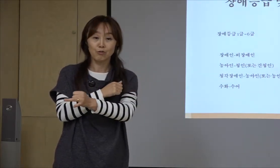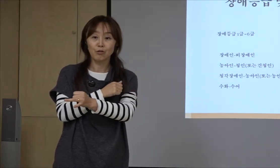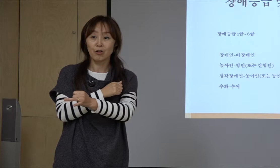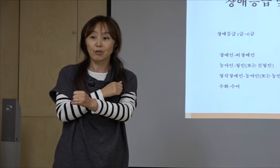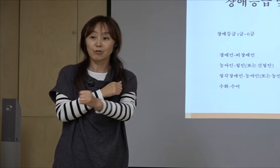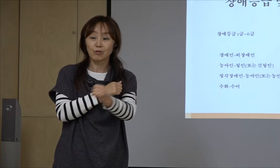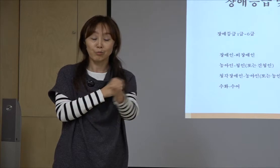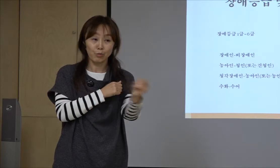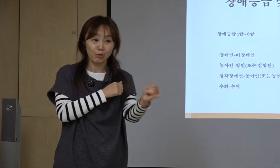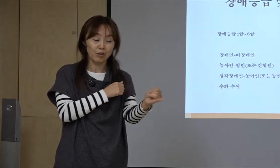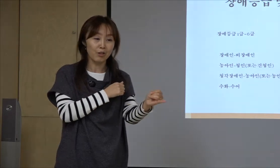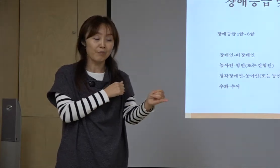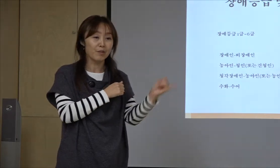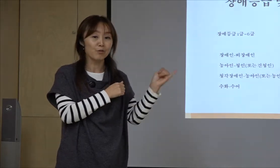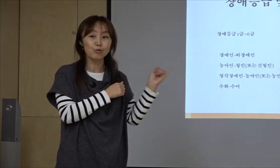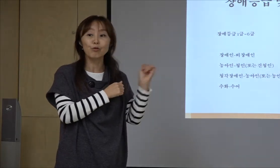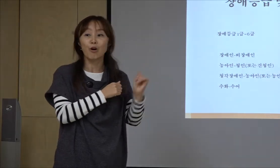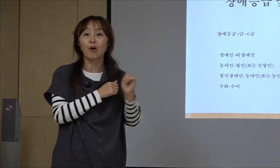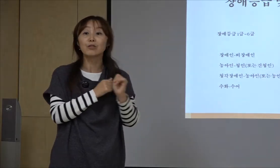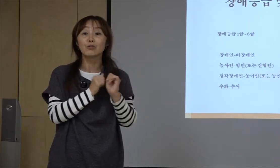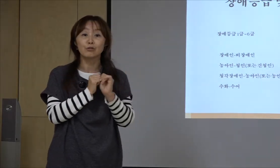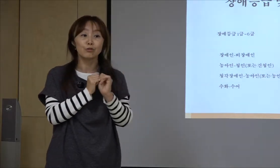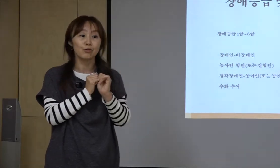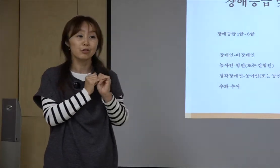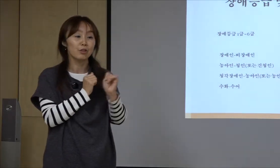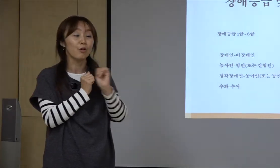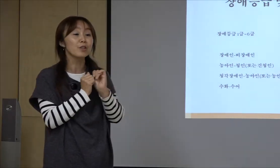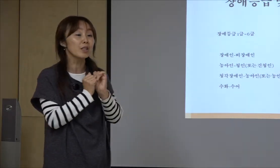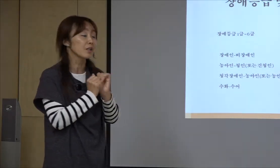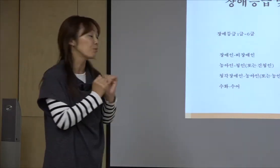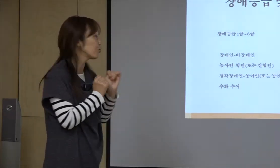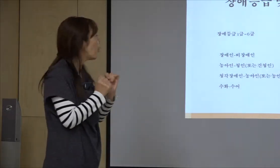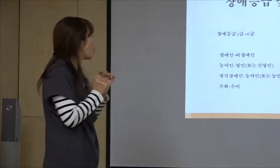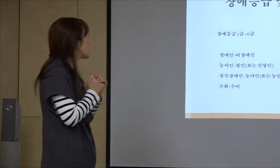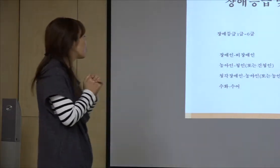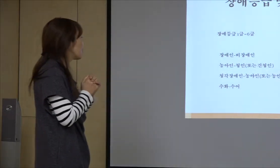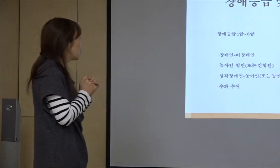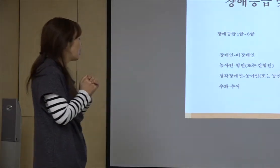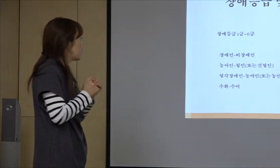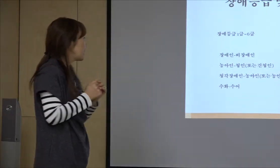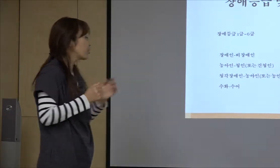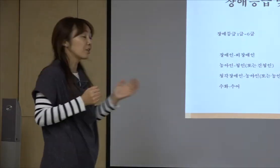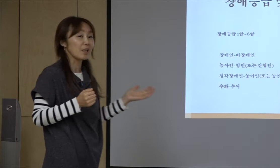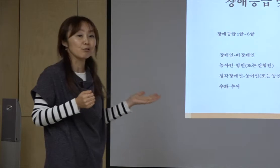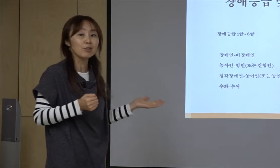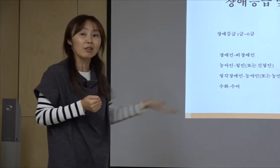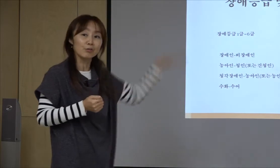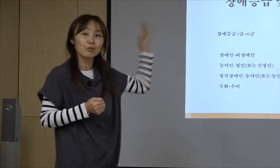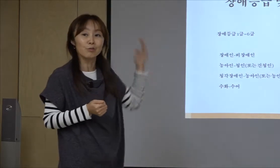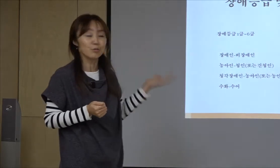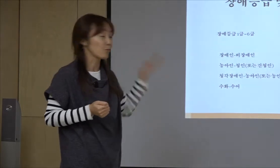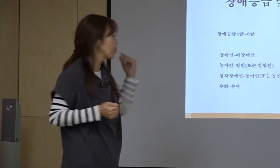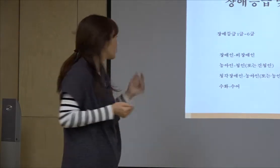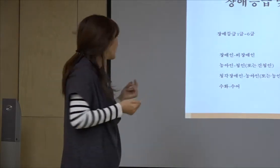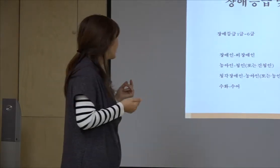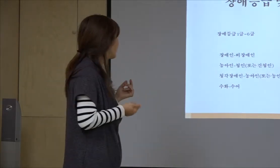중국어, 영국어처럼 수어, 언어로 그런 언어의 개념으로 수어라고 인정이 됐고요.